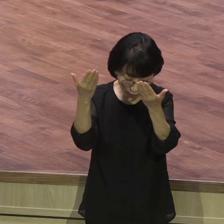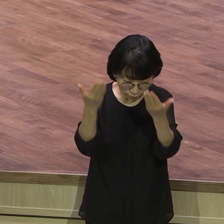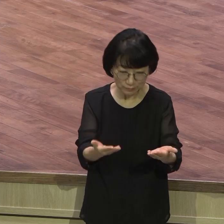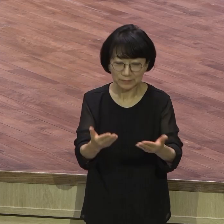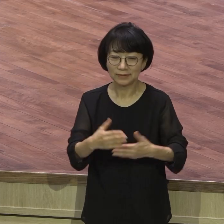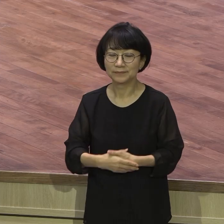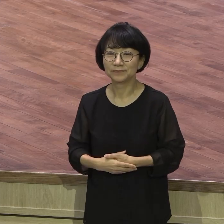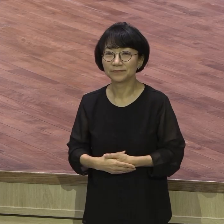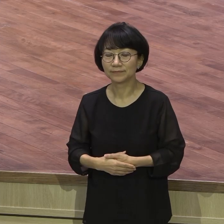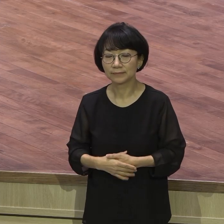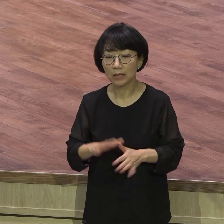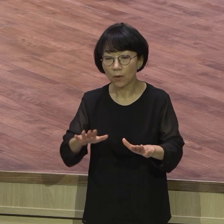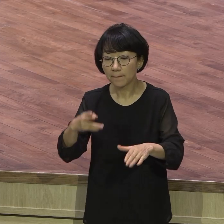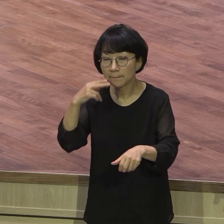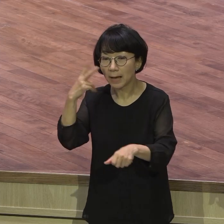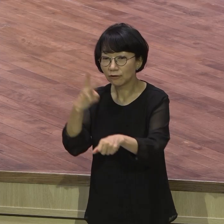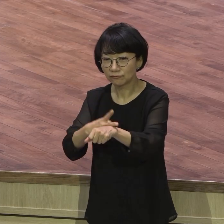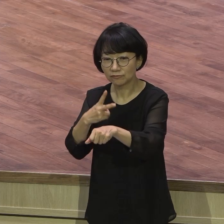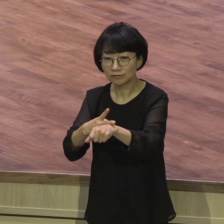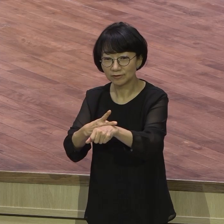사도 바울이요